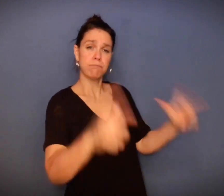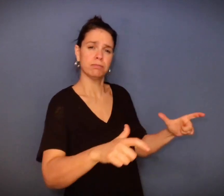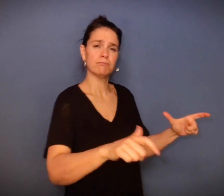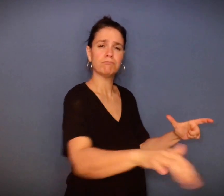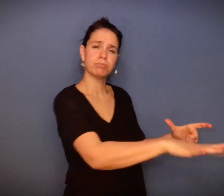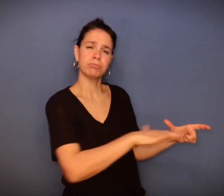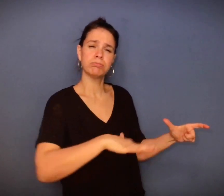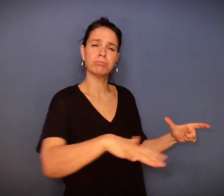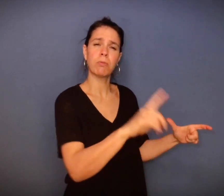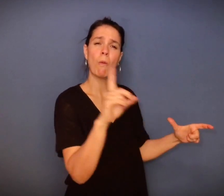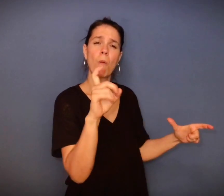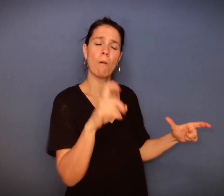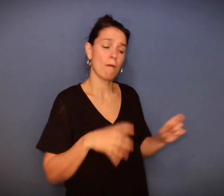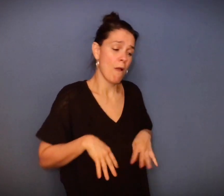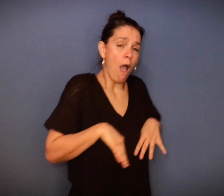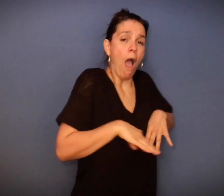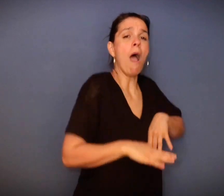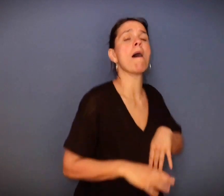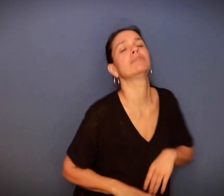une promenade sur le lac.